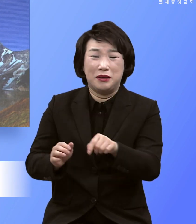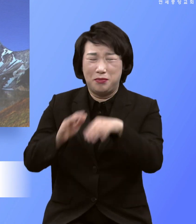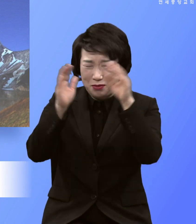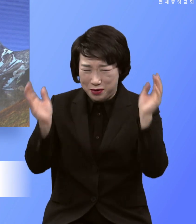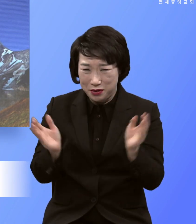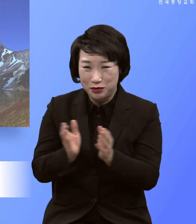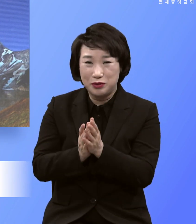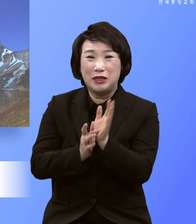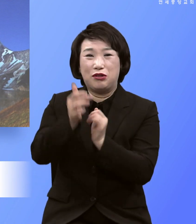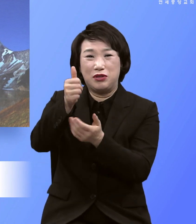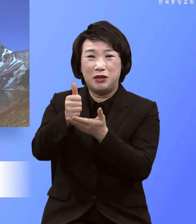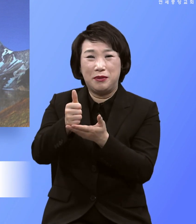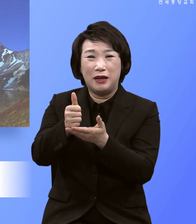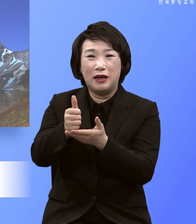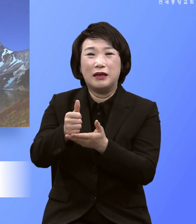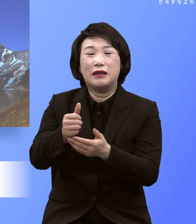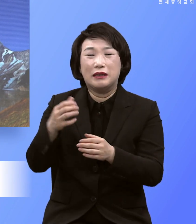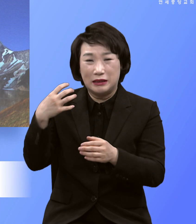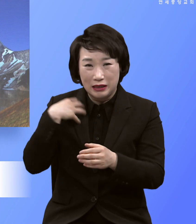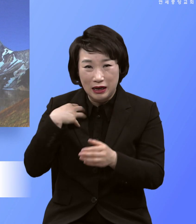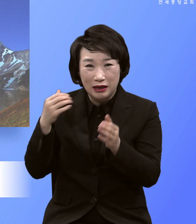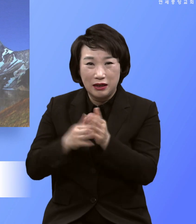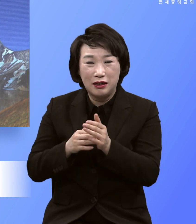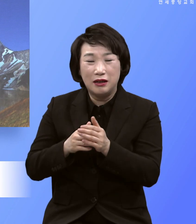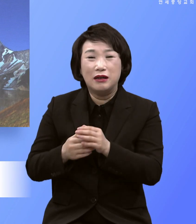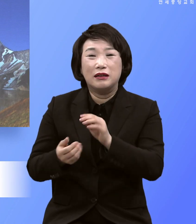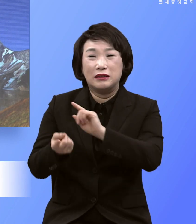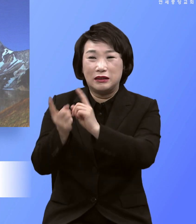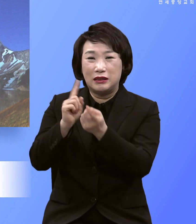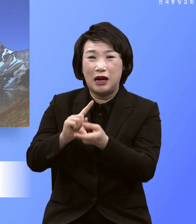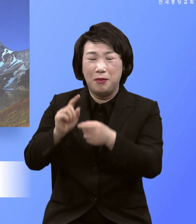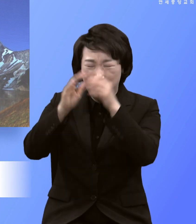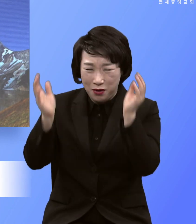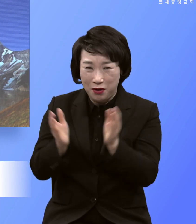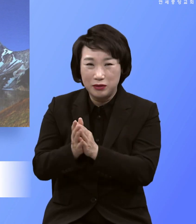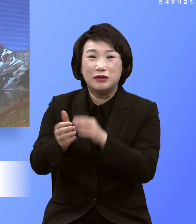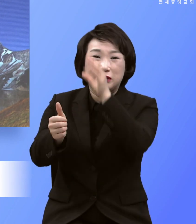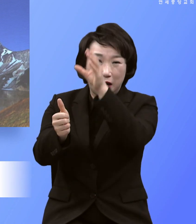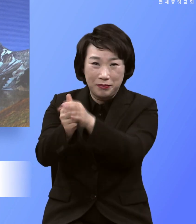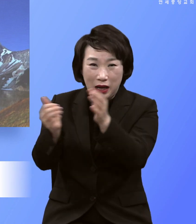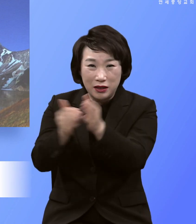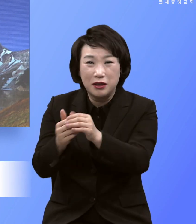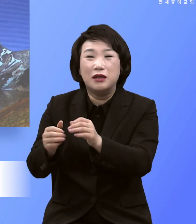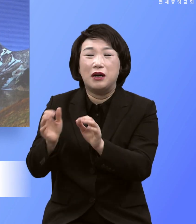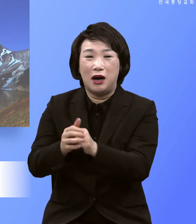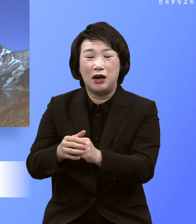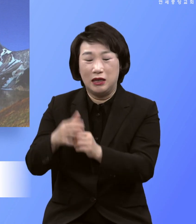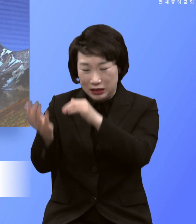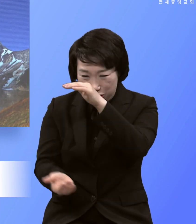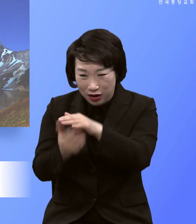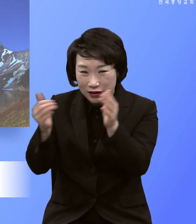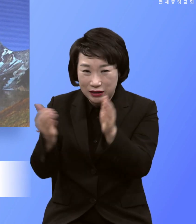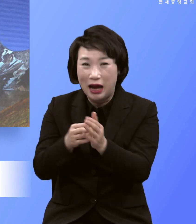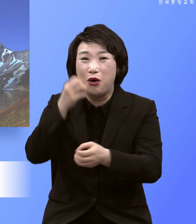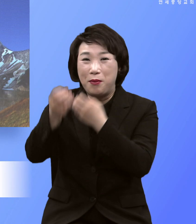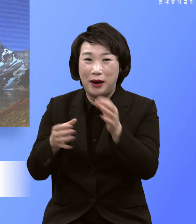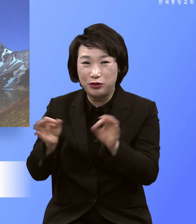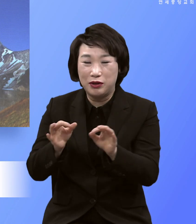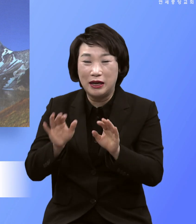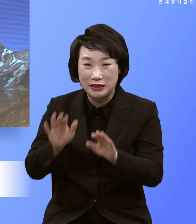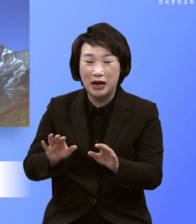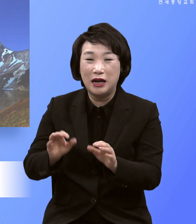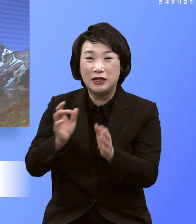다 이루었다 하시는 순간에 결박이 끝났고 부활을 통해 자유를